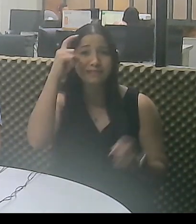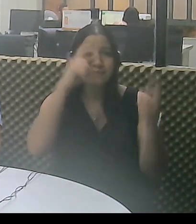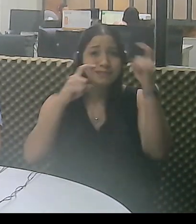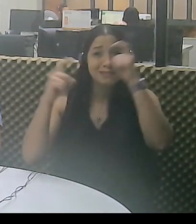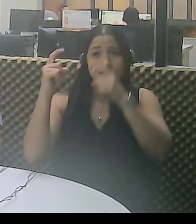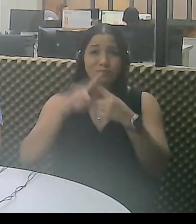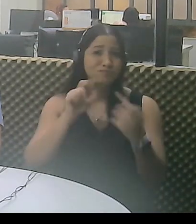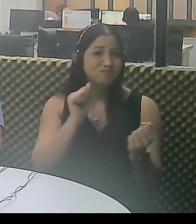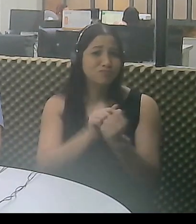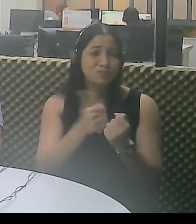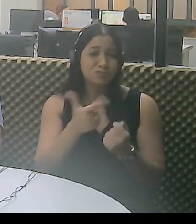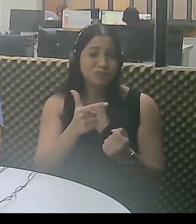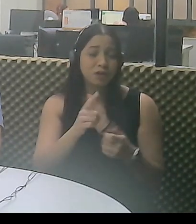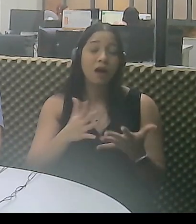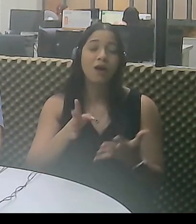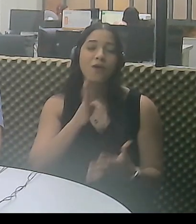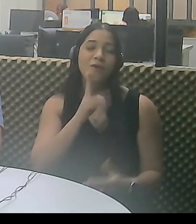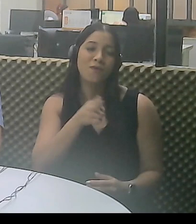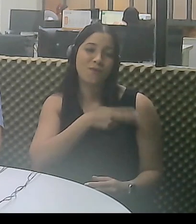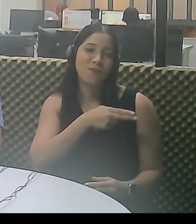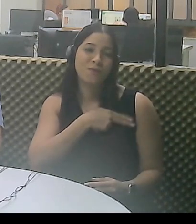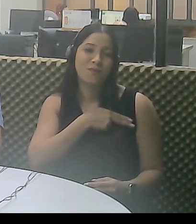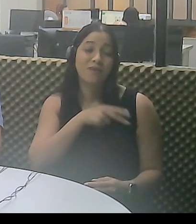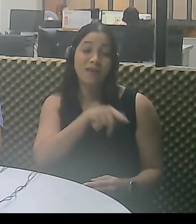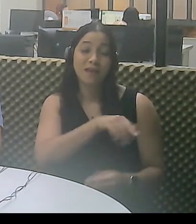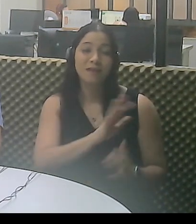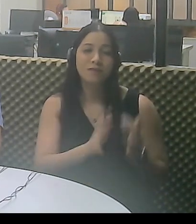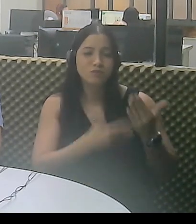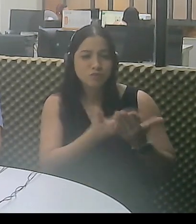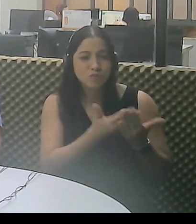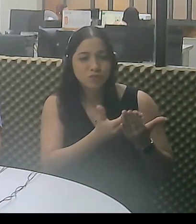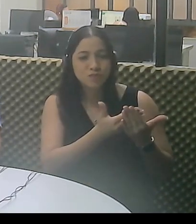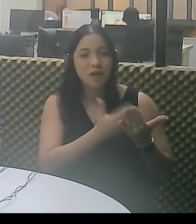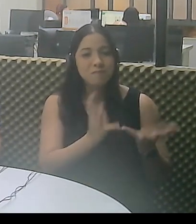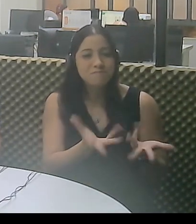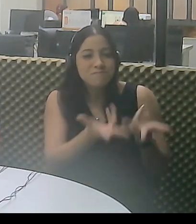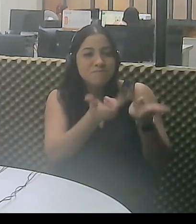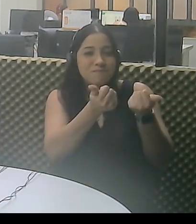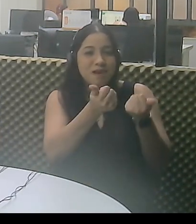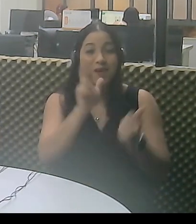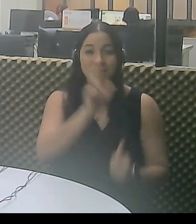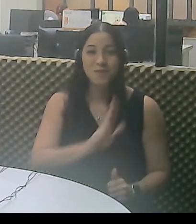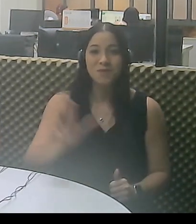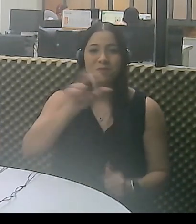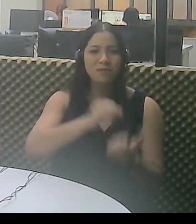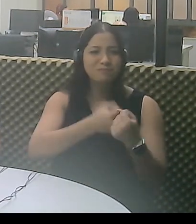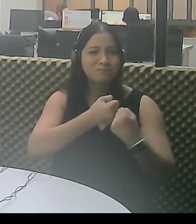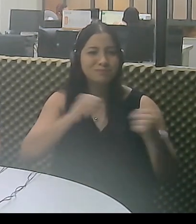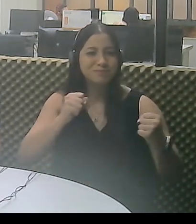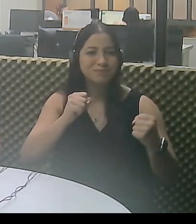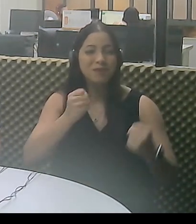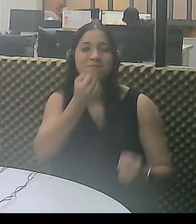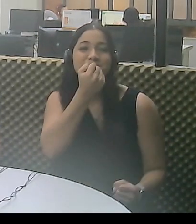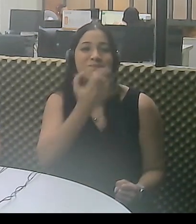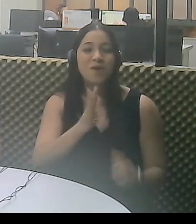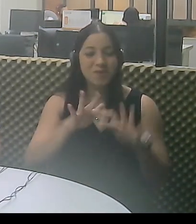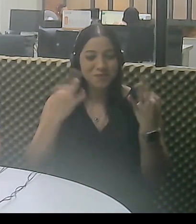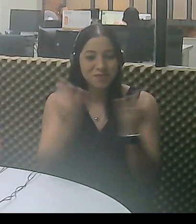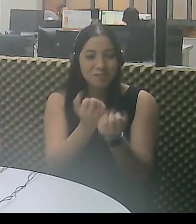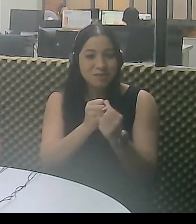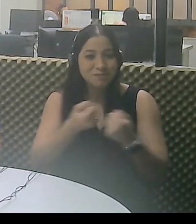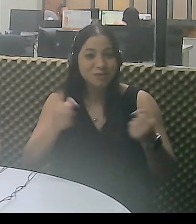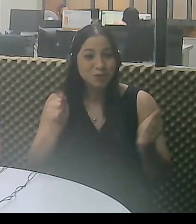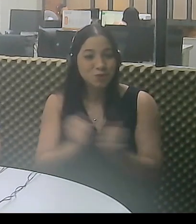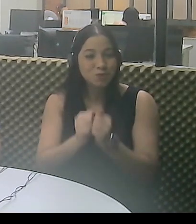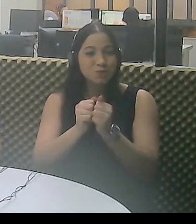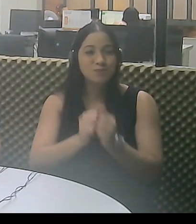por não estar com o filho. Até conhecer o Naica, onde o Liedson está brilhando para sua rainha, a Elaine. Uberlândia está enorme e como é bom ter essa família crescendo